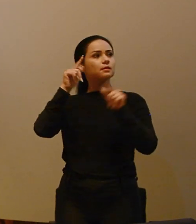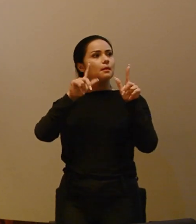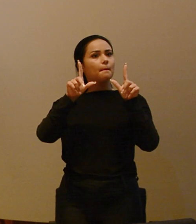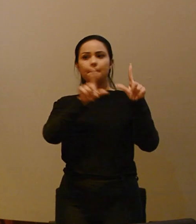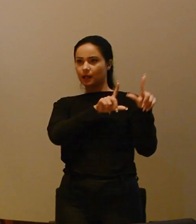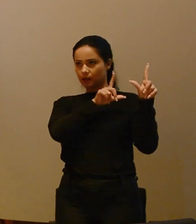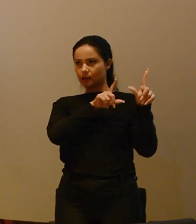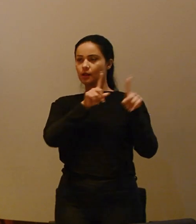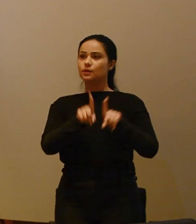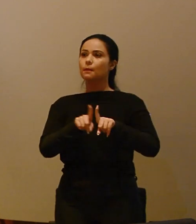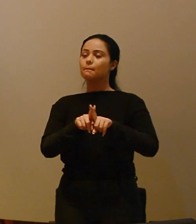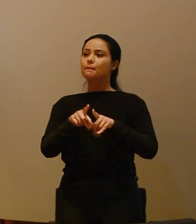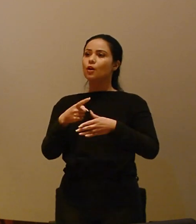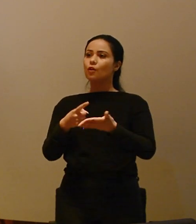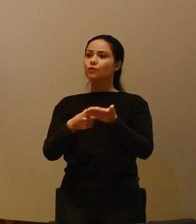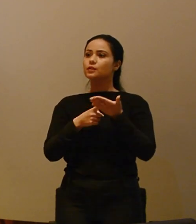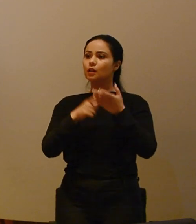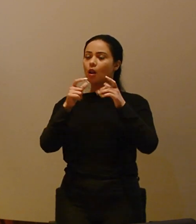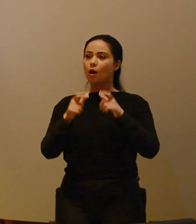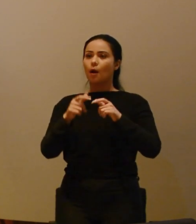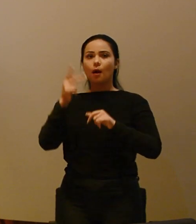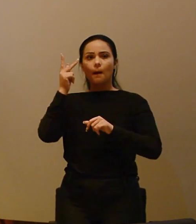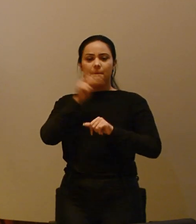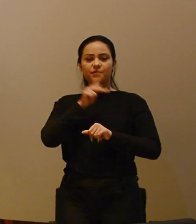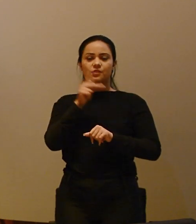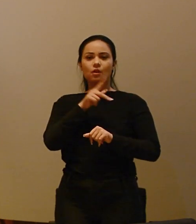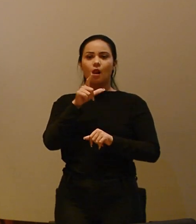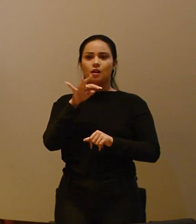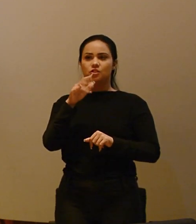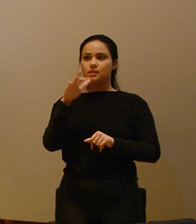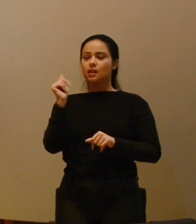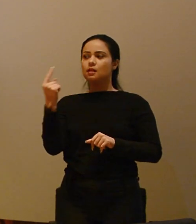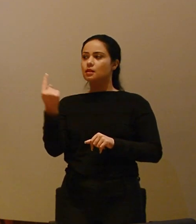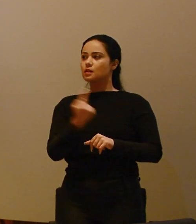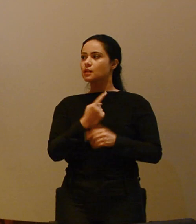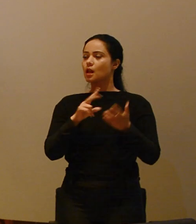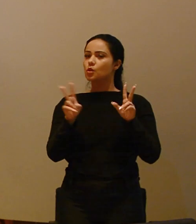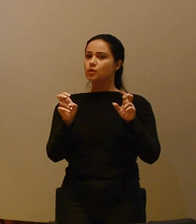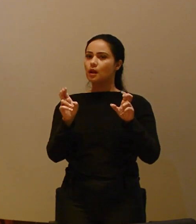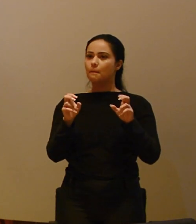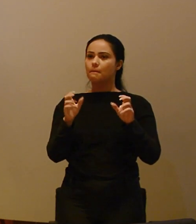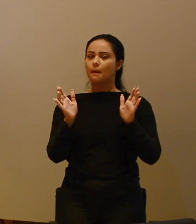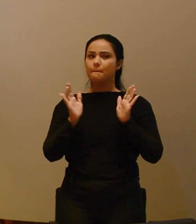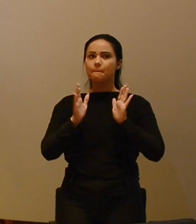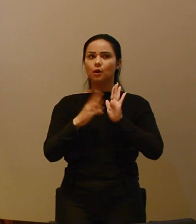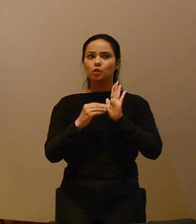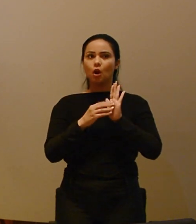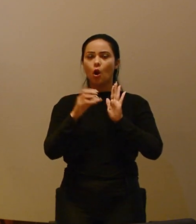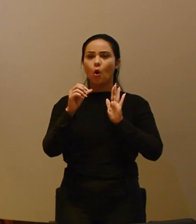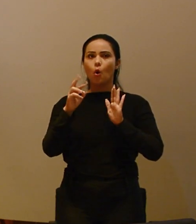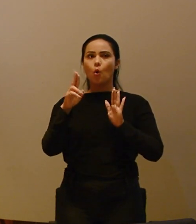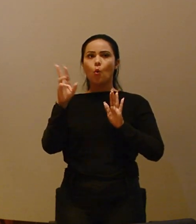Convidamos também para ocupar seu lugar a professora doutora Letícia Vicente, trazendo o tema padrão ouro no diagnóstico